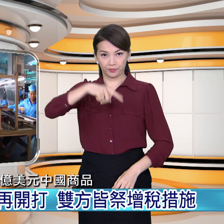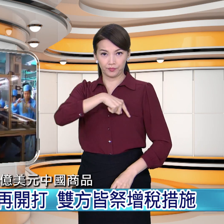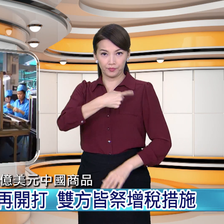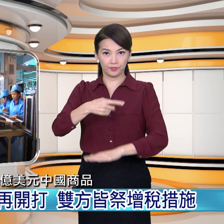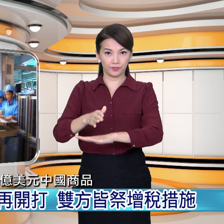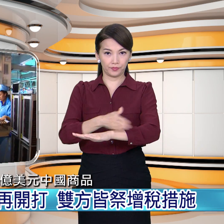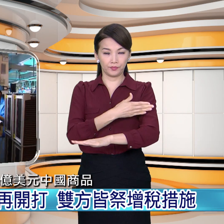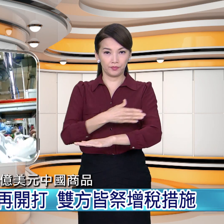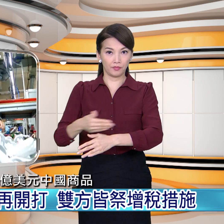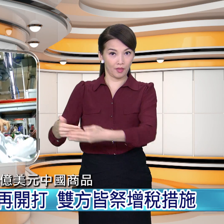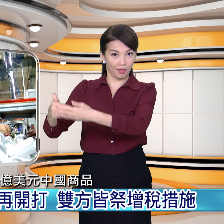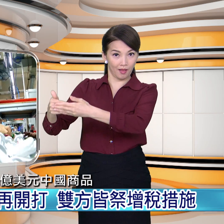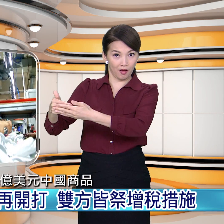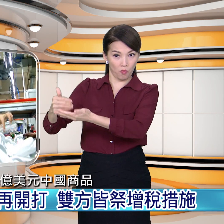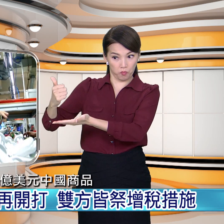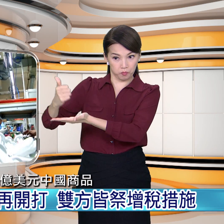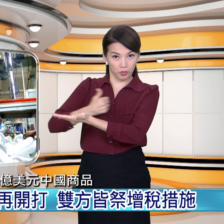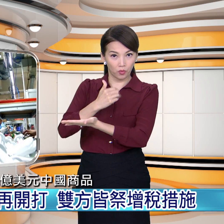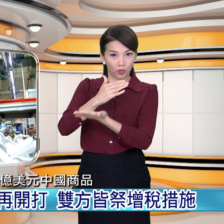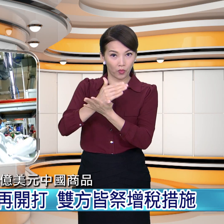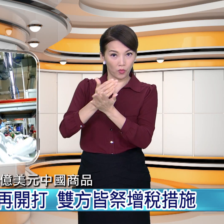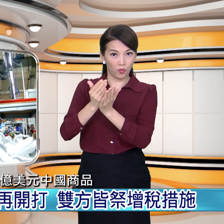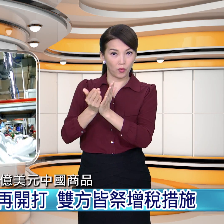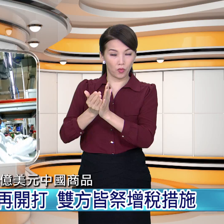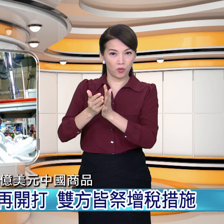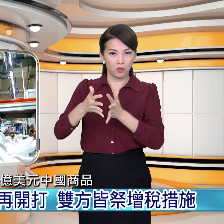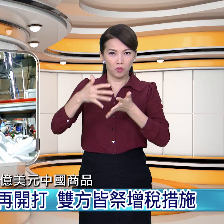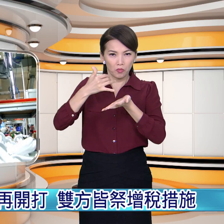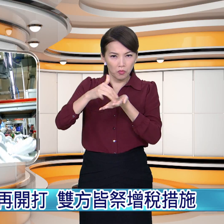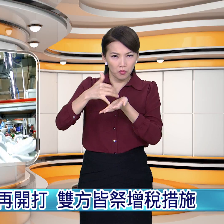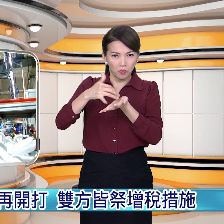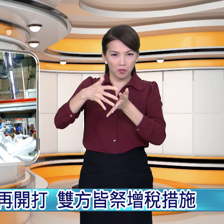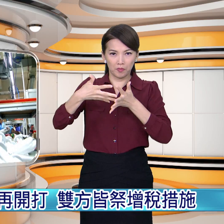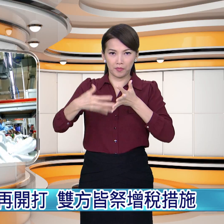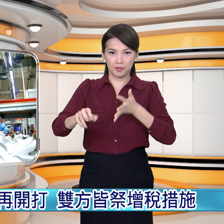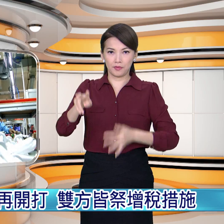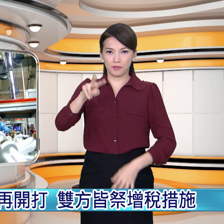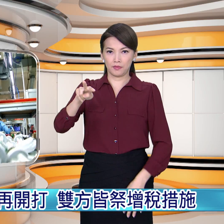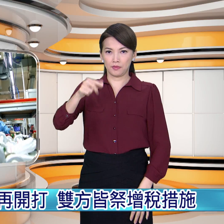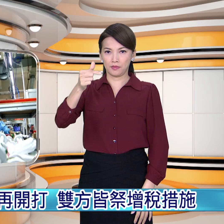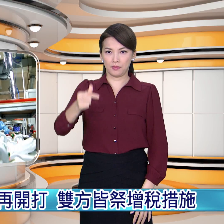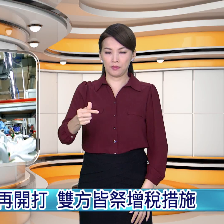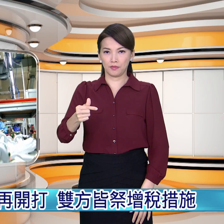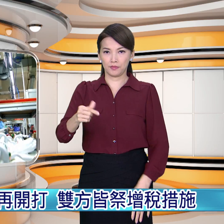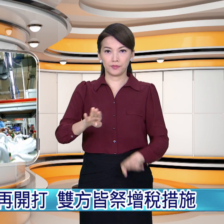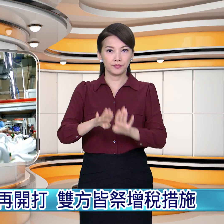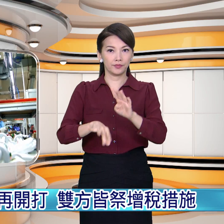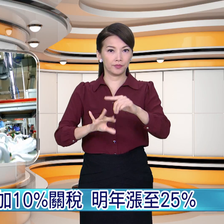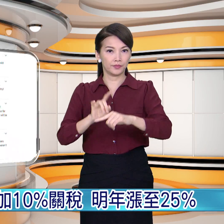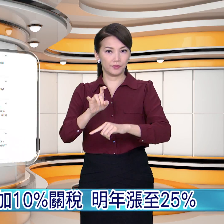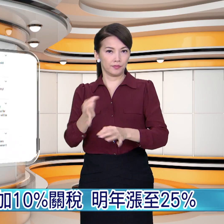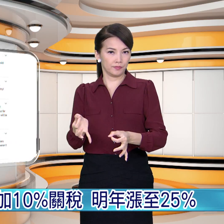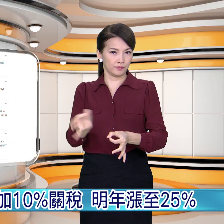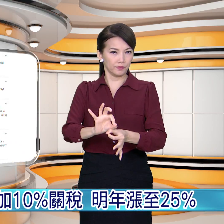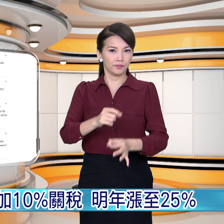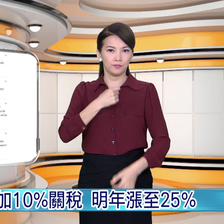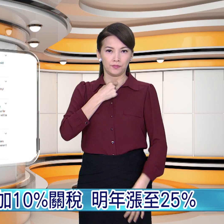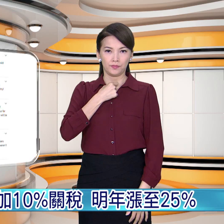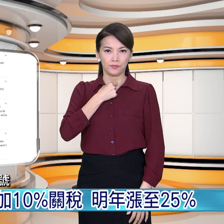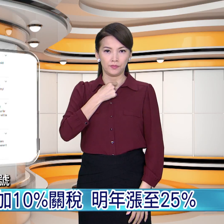值2000亿美元的中国商品课征10%的关税。不止如此，